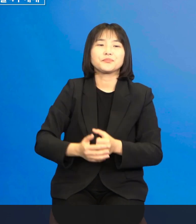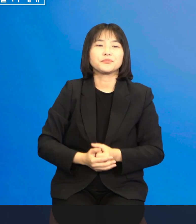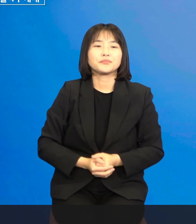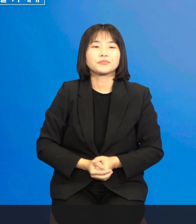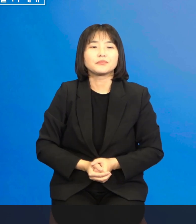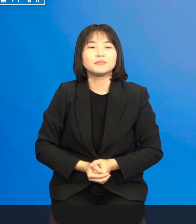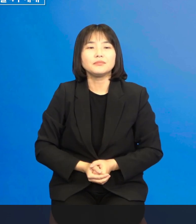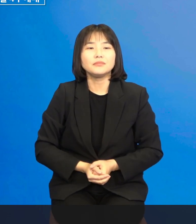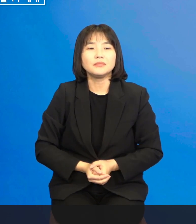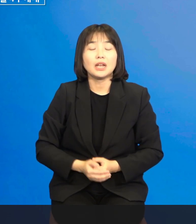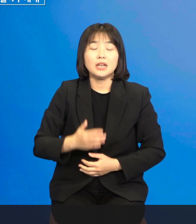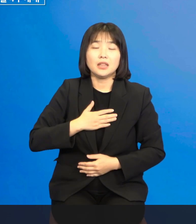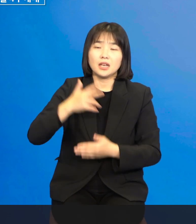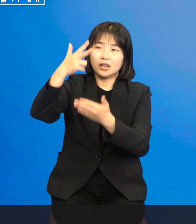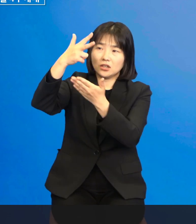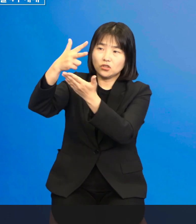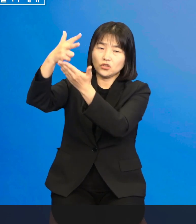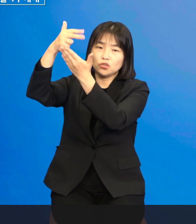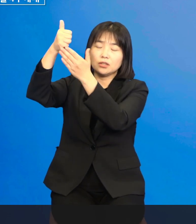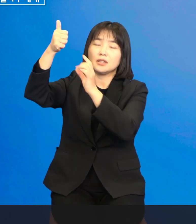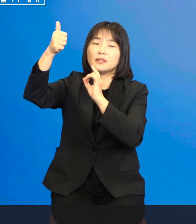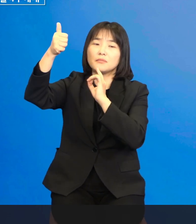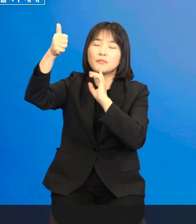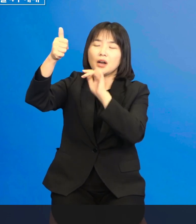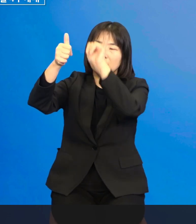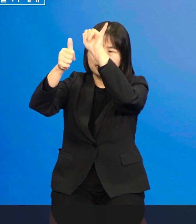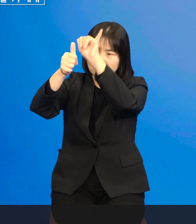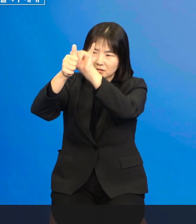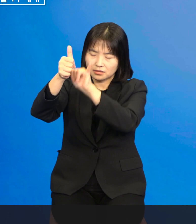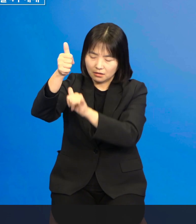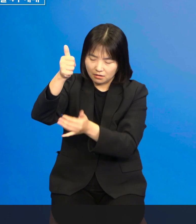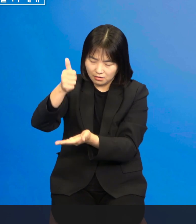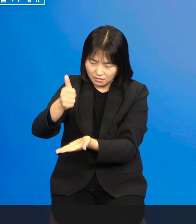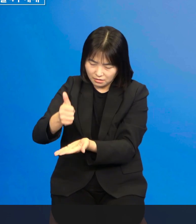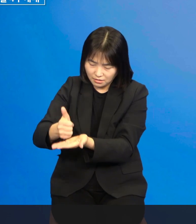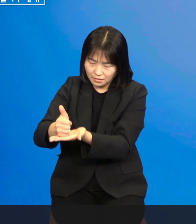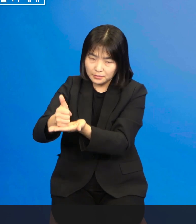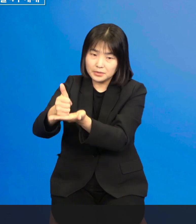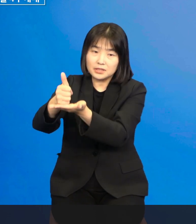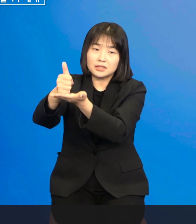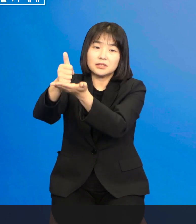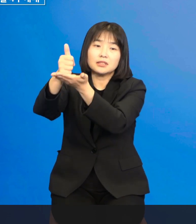섬기리. 나 주님만을